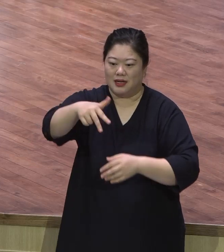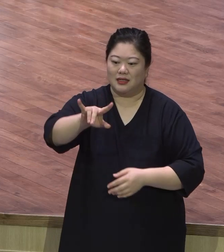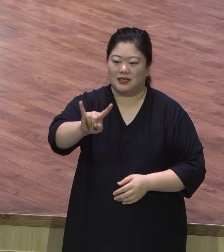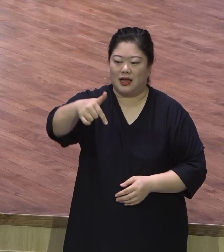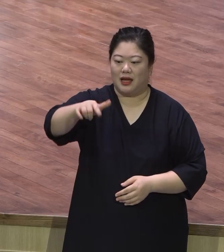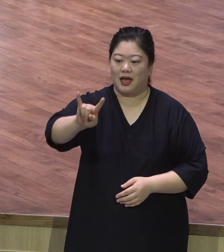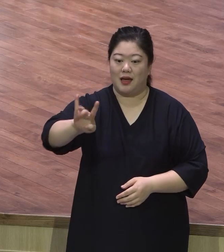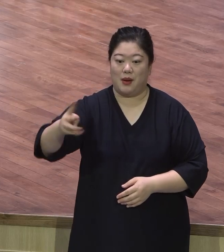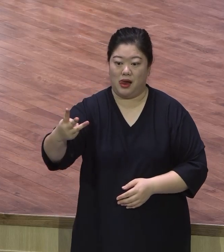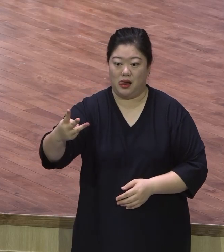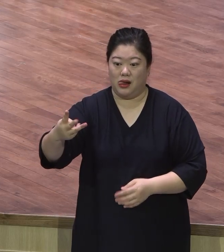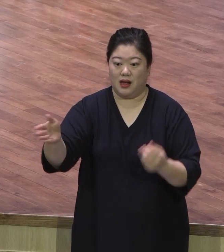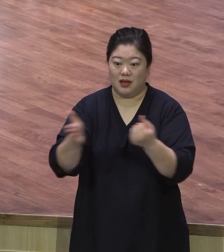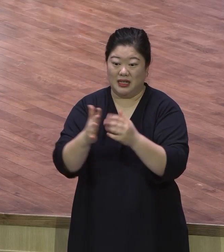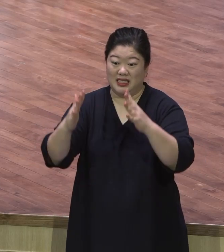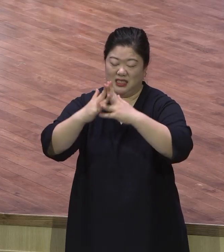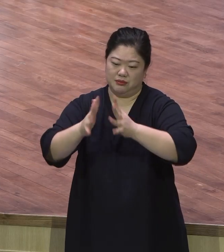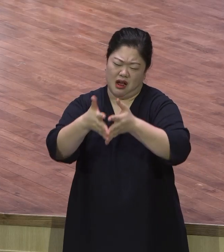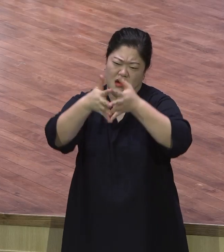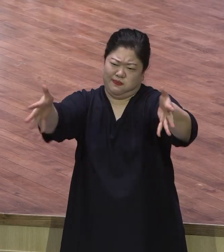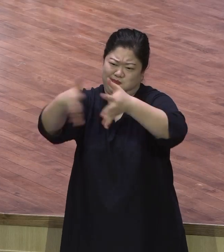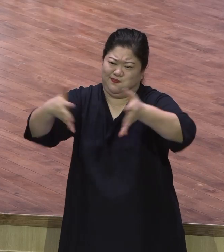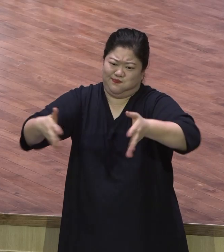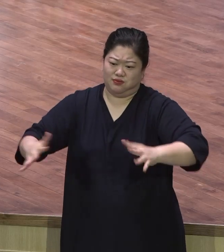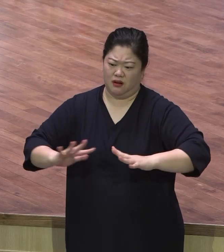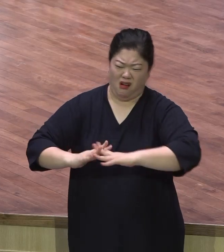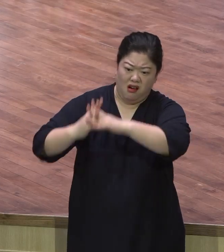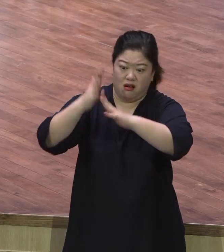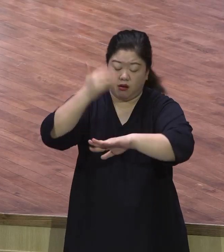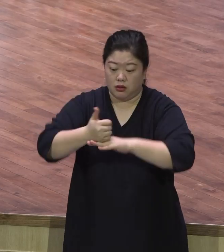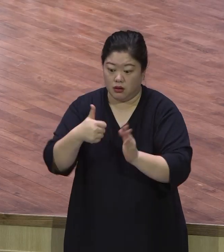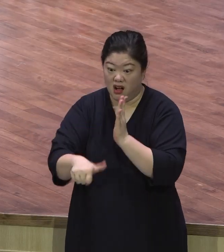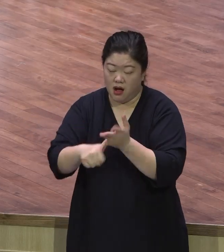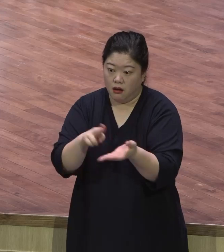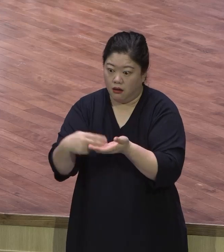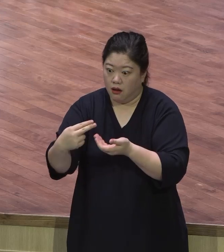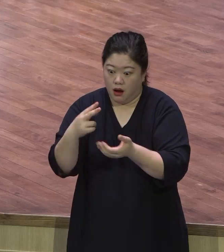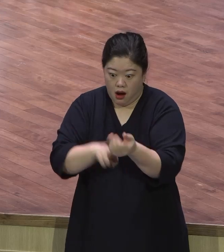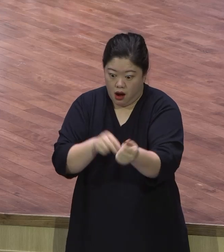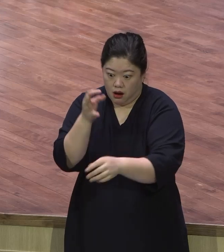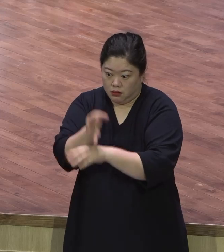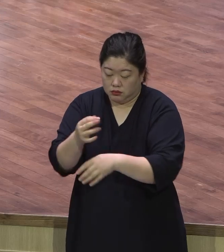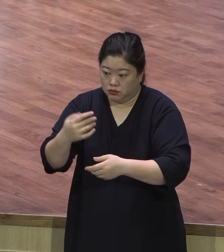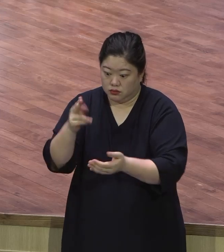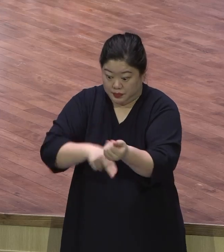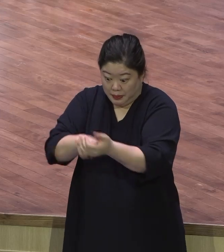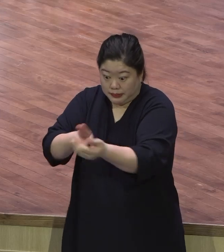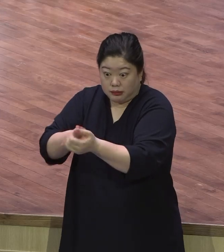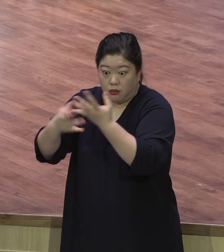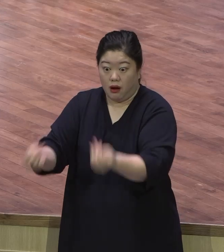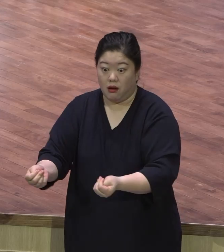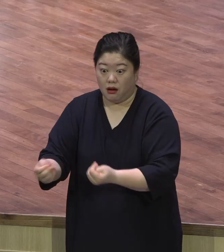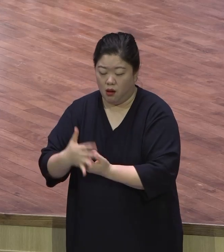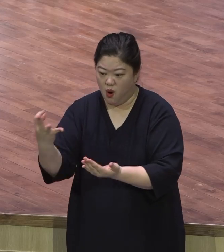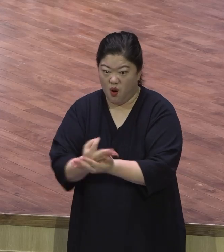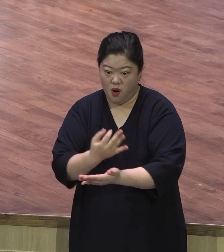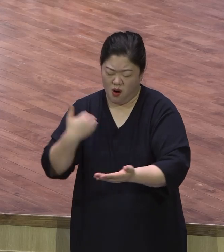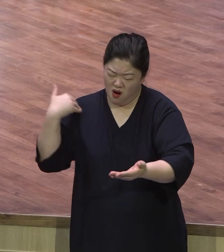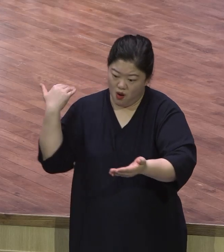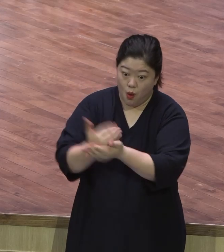이분이 떼돈을 버니까 대박을 친 거예요 엄청 돈을 보냈어요 어느 날 자신이 살고 있는 집을